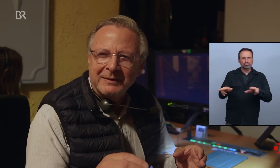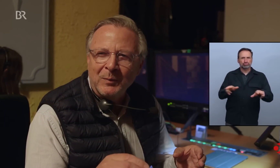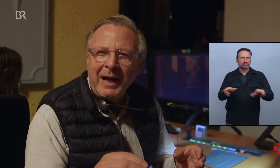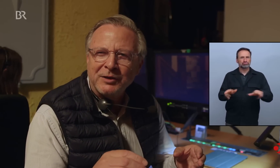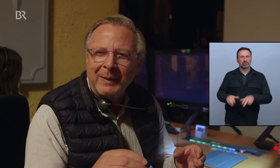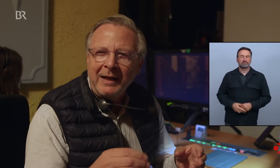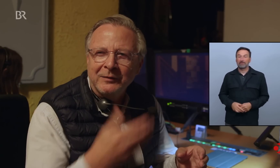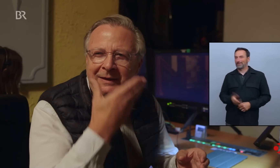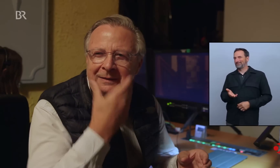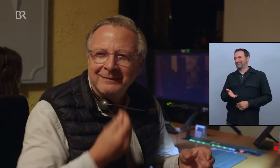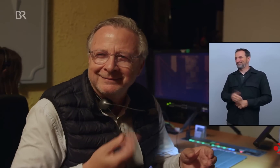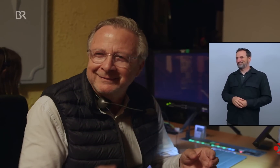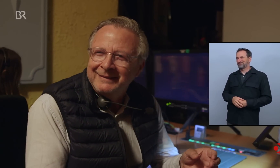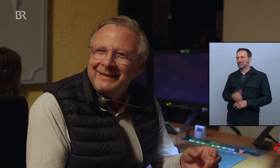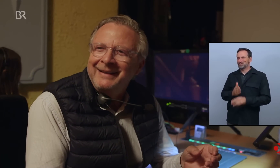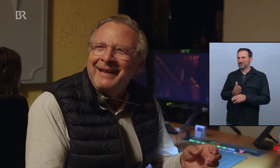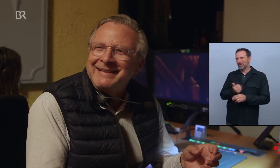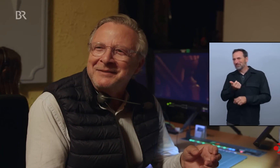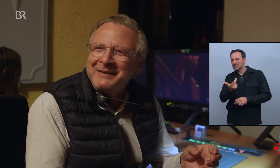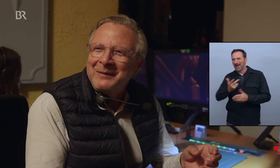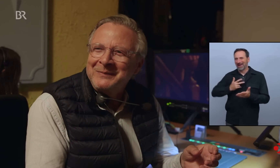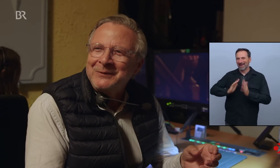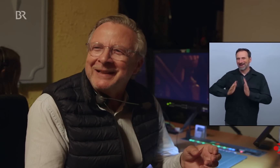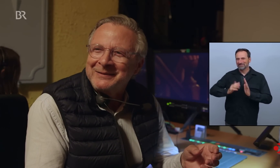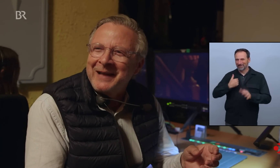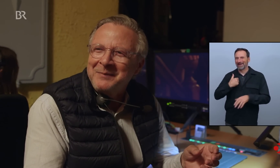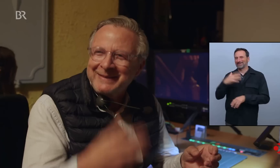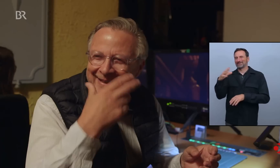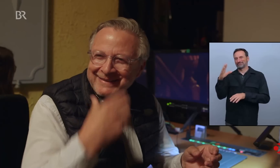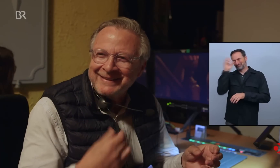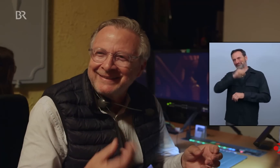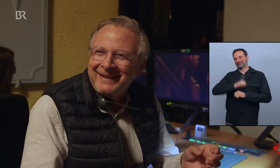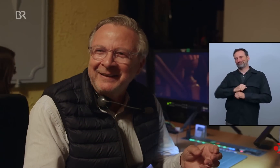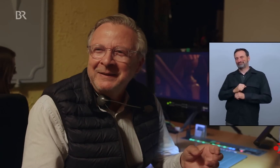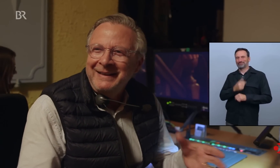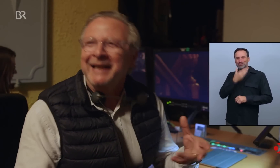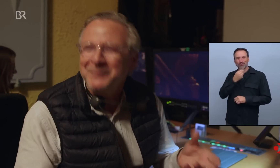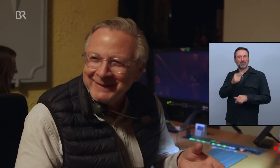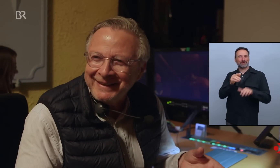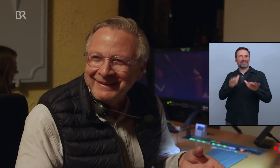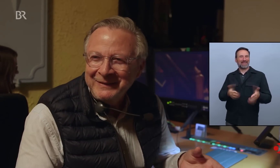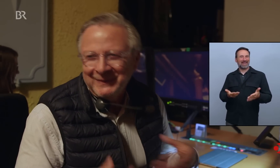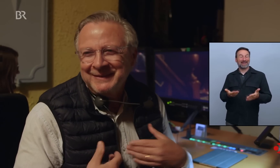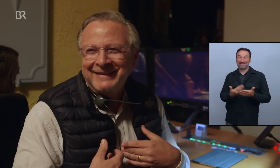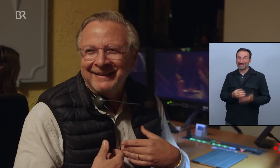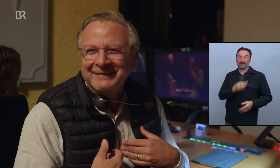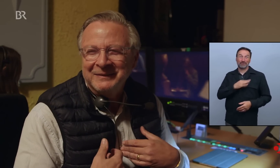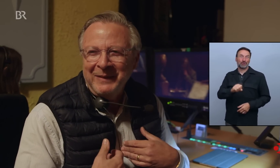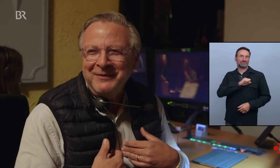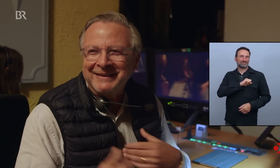ein paar Sprachen wie herzlich willkommen, schön, dass du da bist, heißt das, ja, lernt man dann. Und das ist der Mehrwert, den